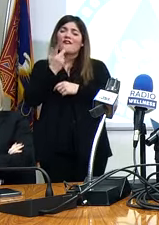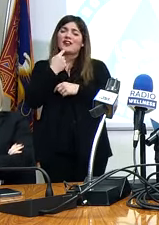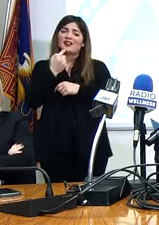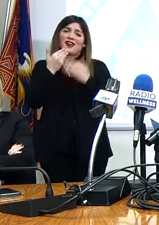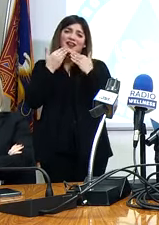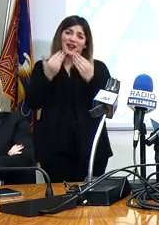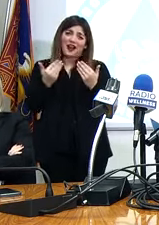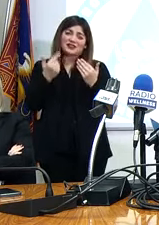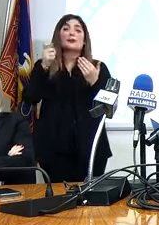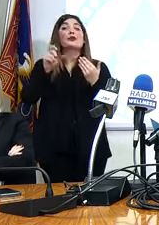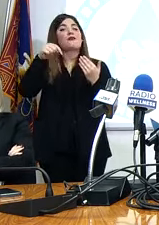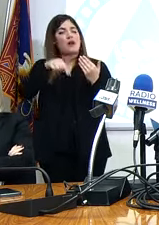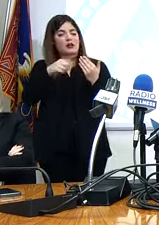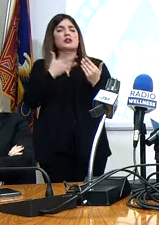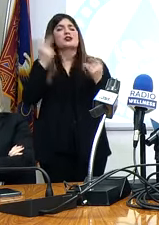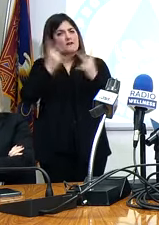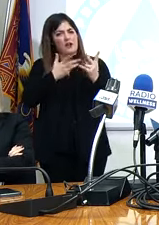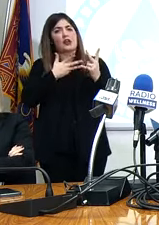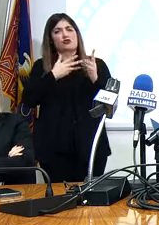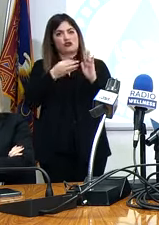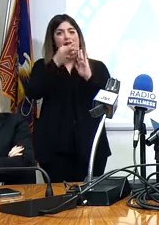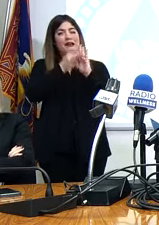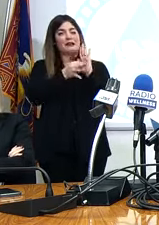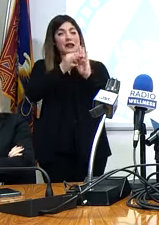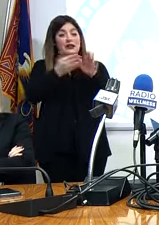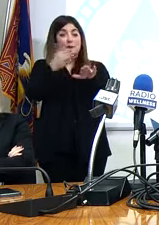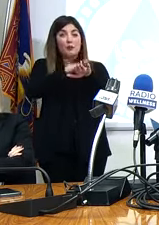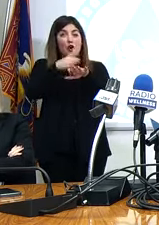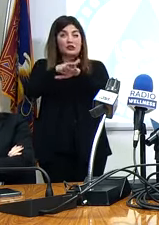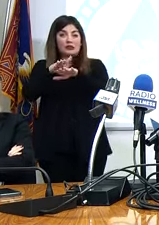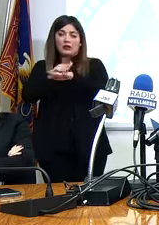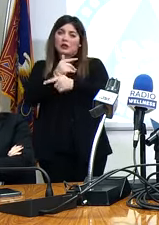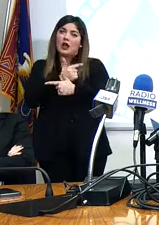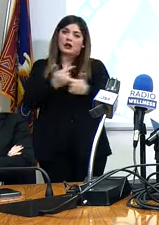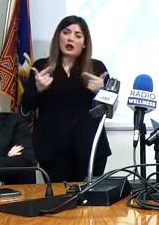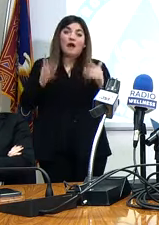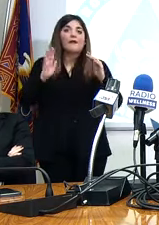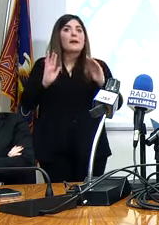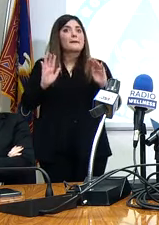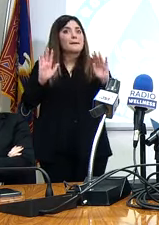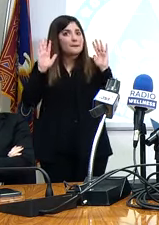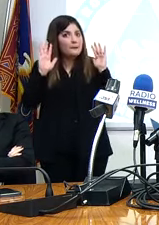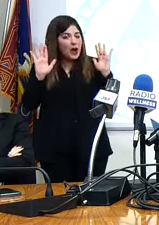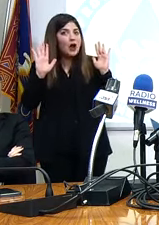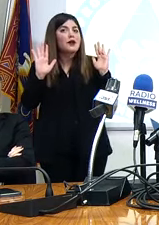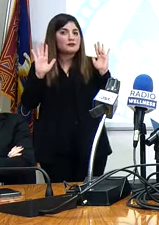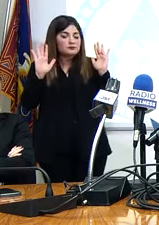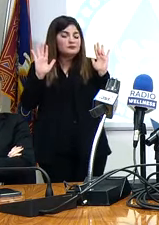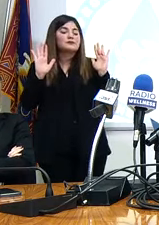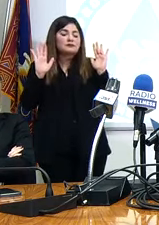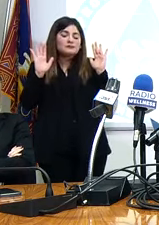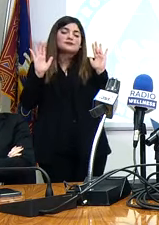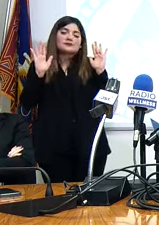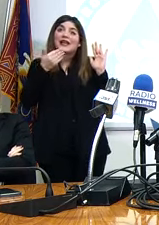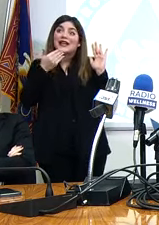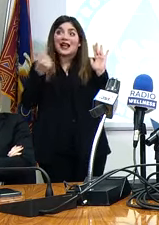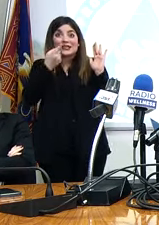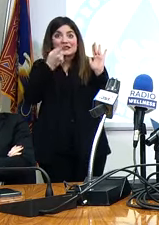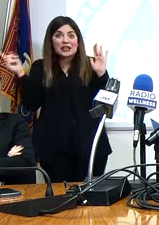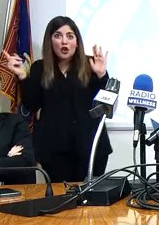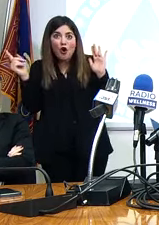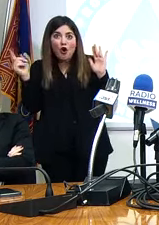duro della mortalità, sono riusciti a evitare il peggio, se così si può dire. Perché penso che se non ci fosse stata questa